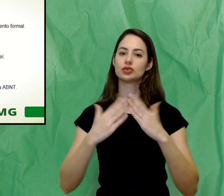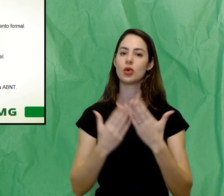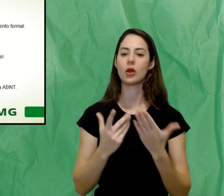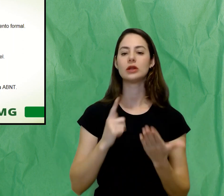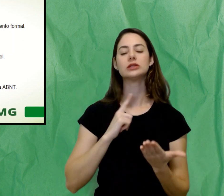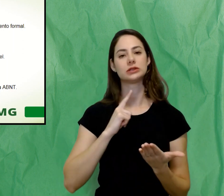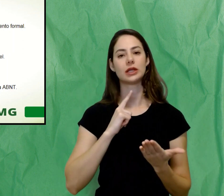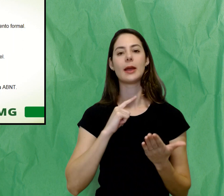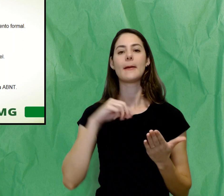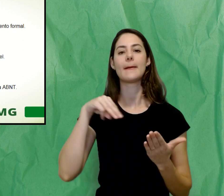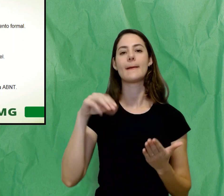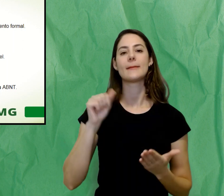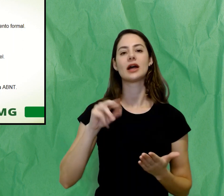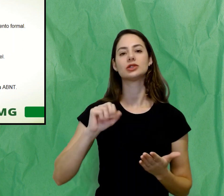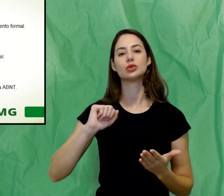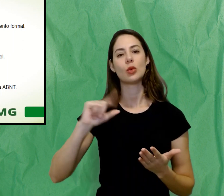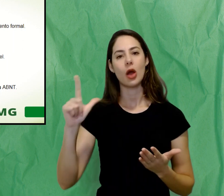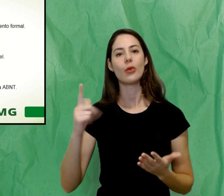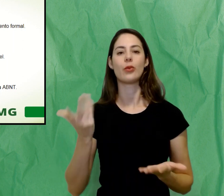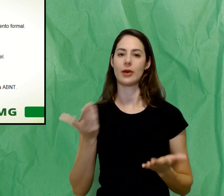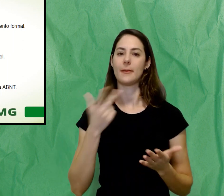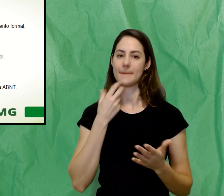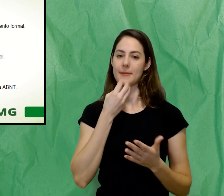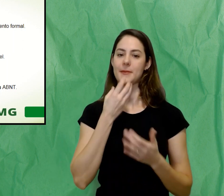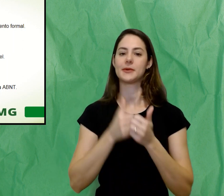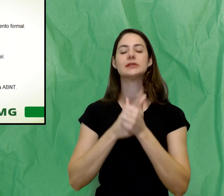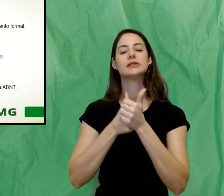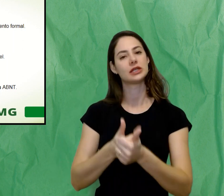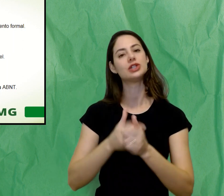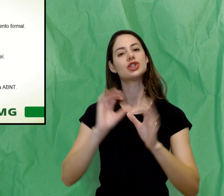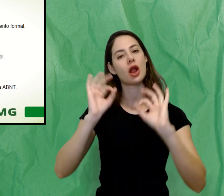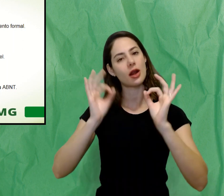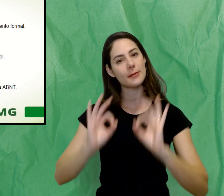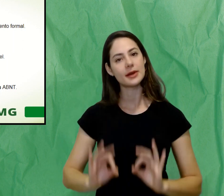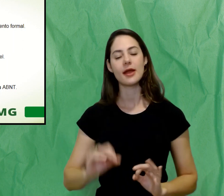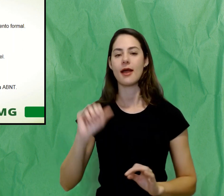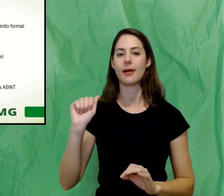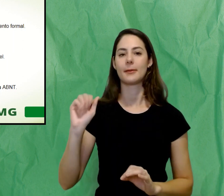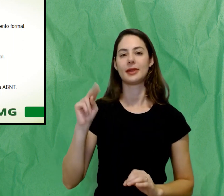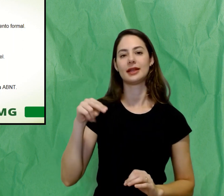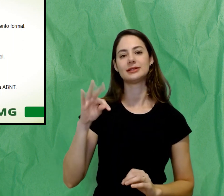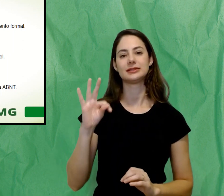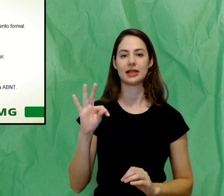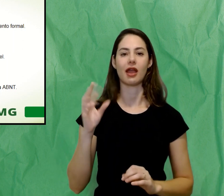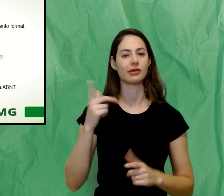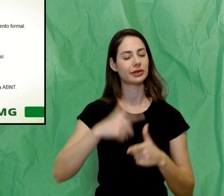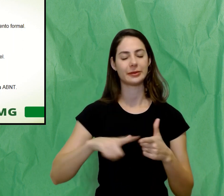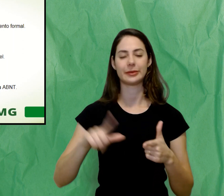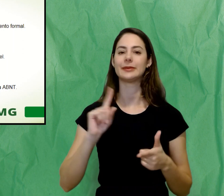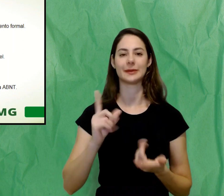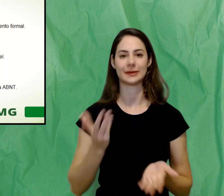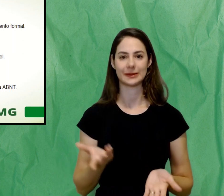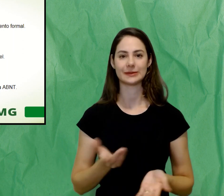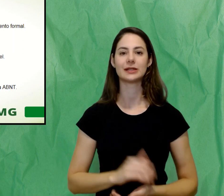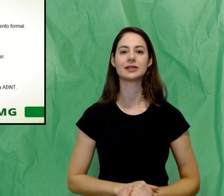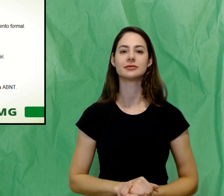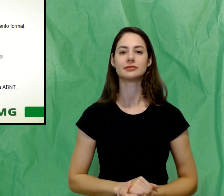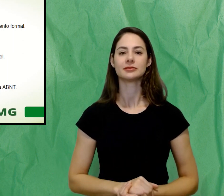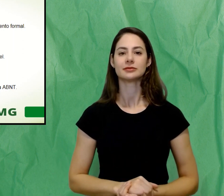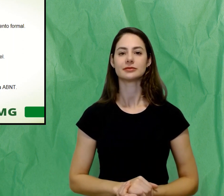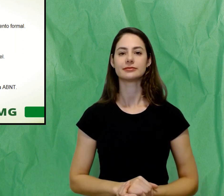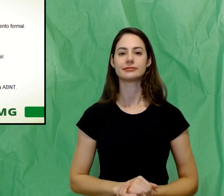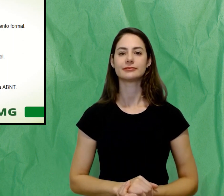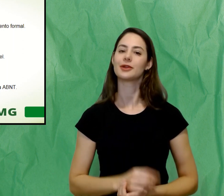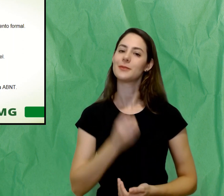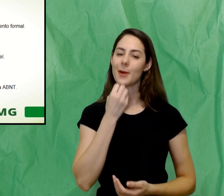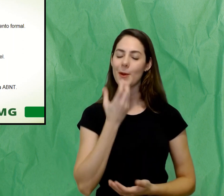acadêmica, você segue esse manual, porque esse manual realmente ele foi elaborado já seguindo a BNT, então não vai ter problema algum.